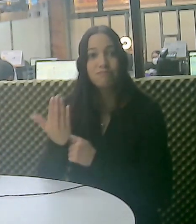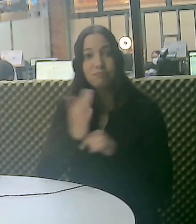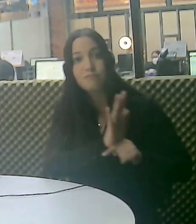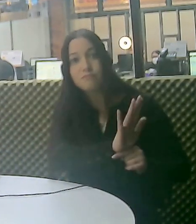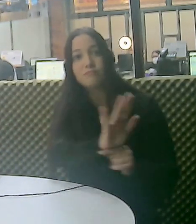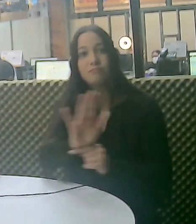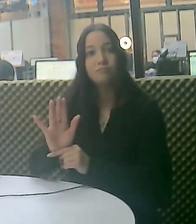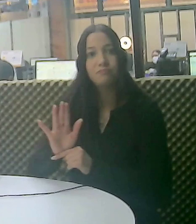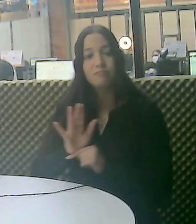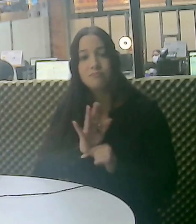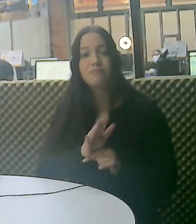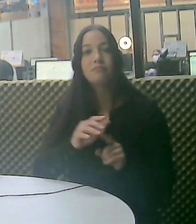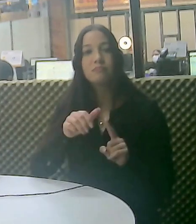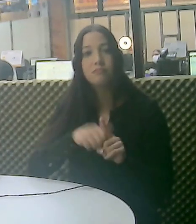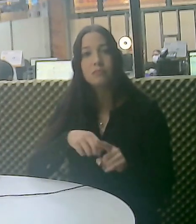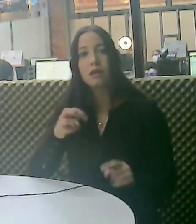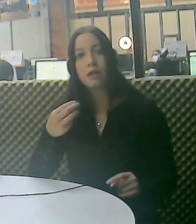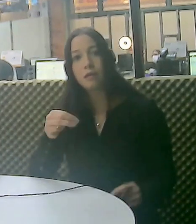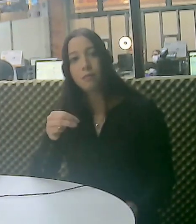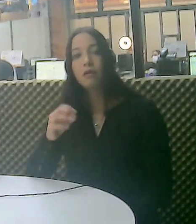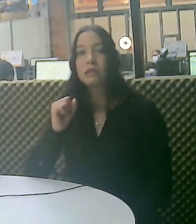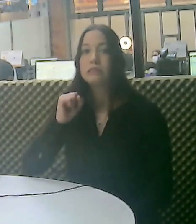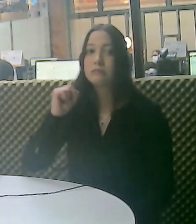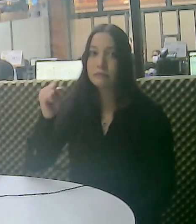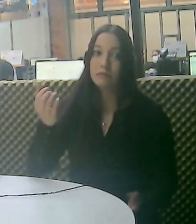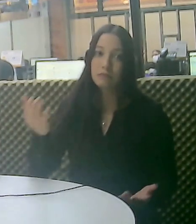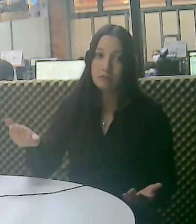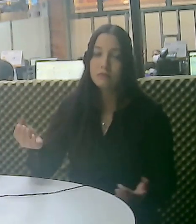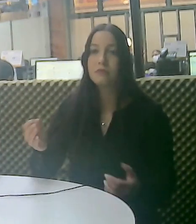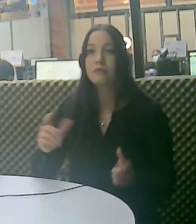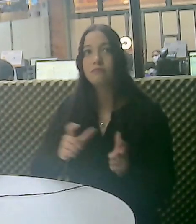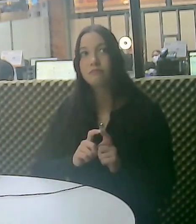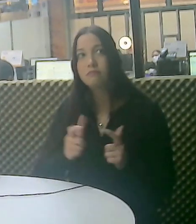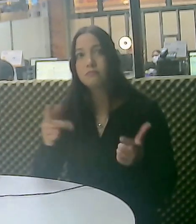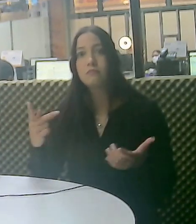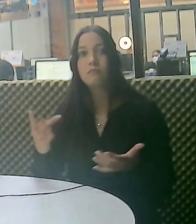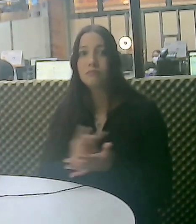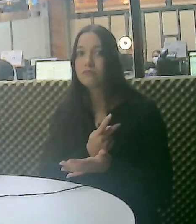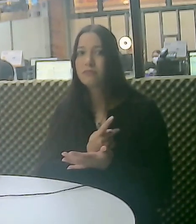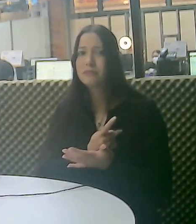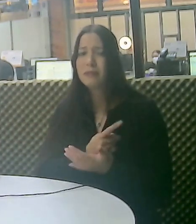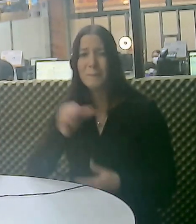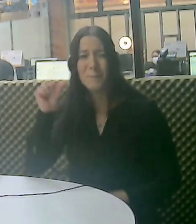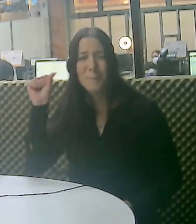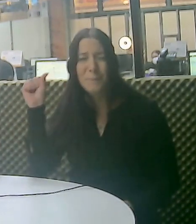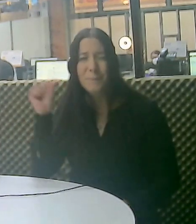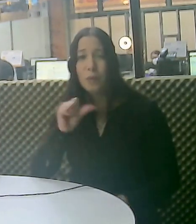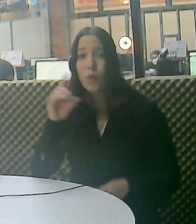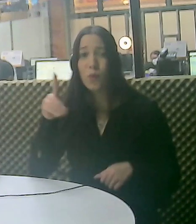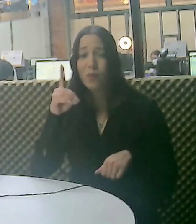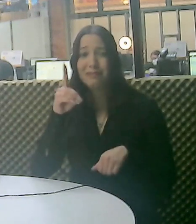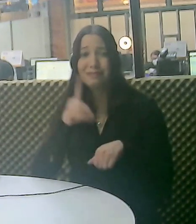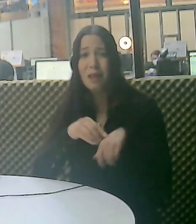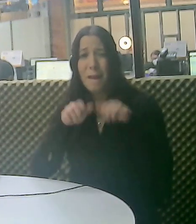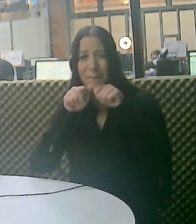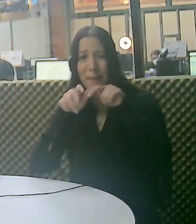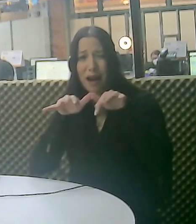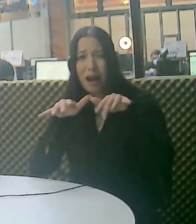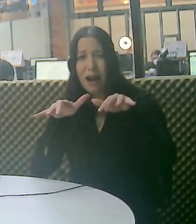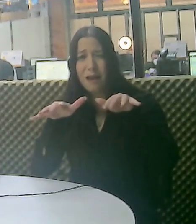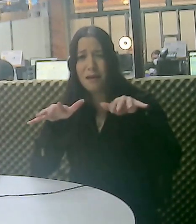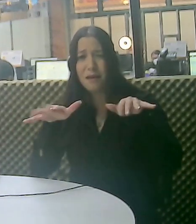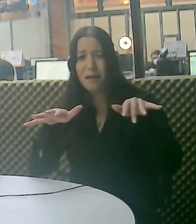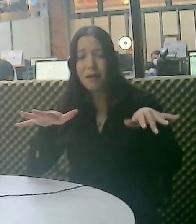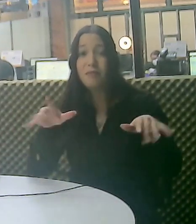vai acontecer ali nos meses de março, abril, né, que é onde geralmente é o ponto máximo de transmissão dessas doenças, né,